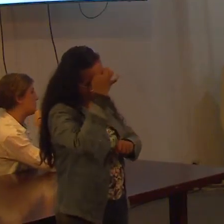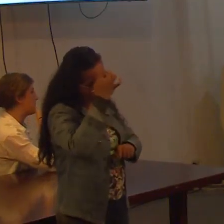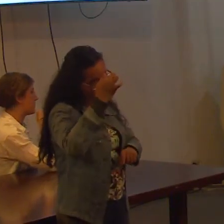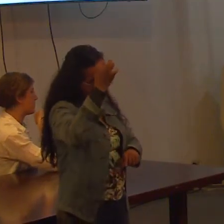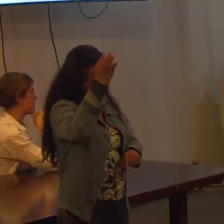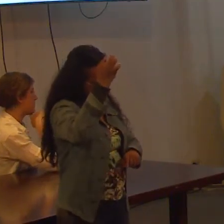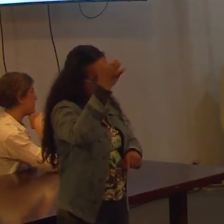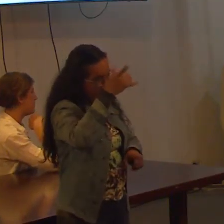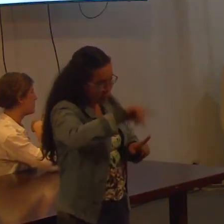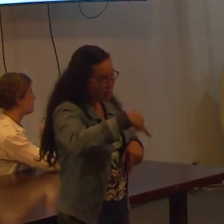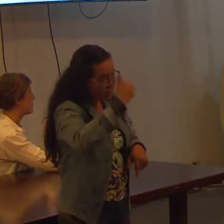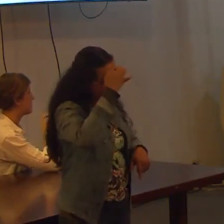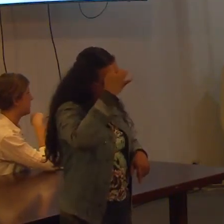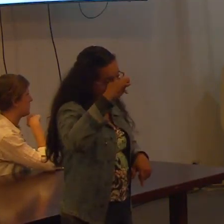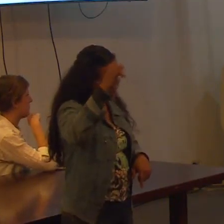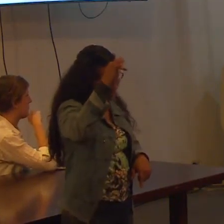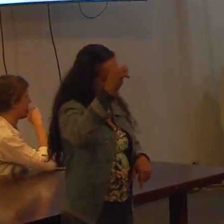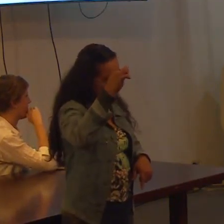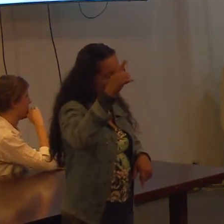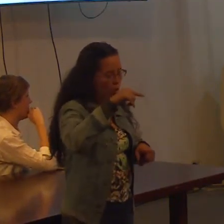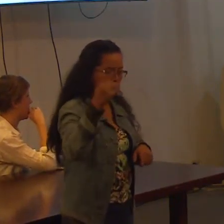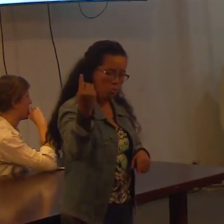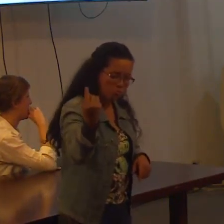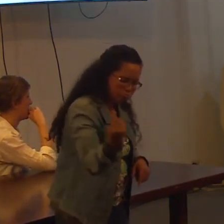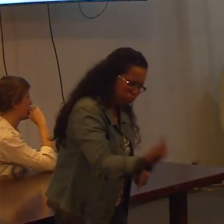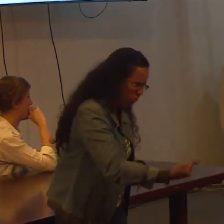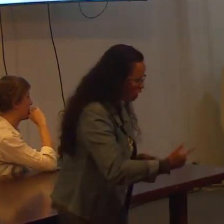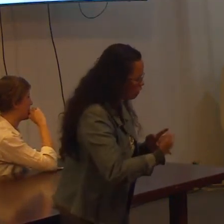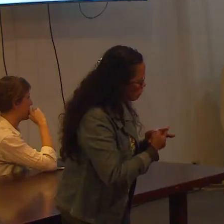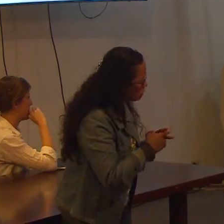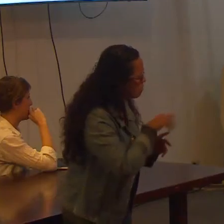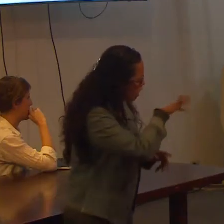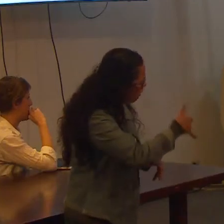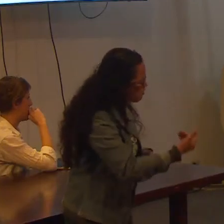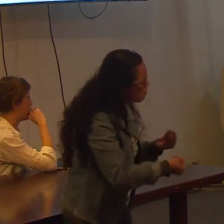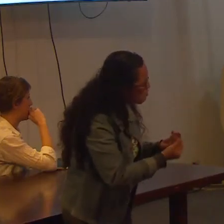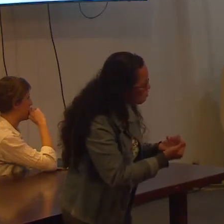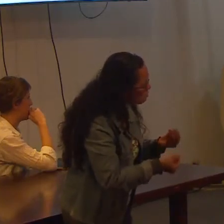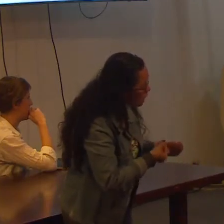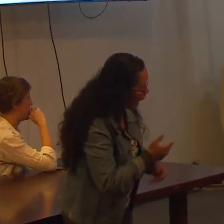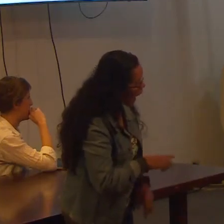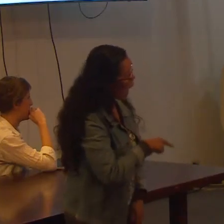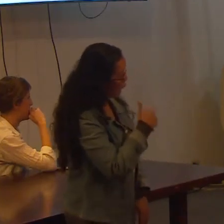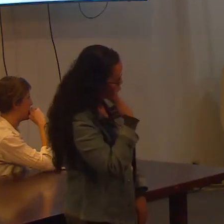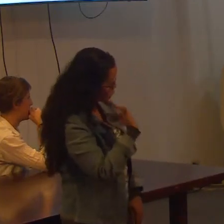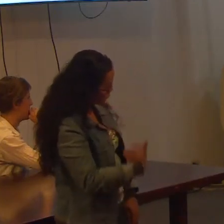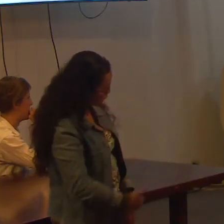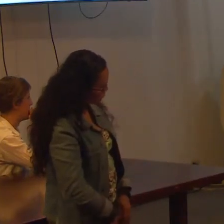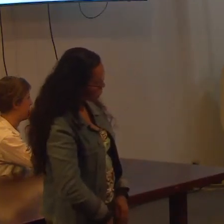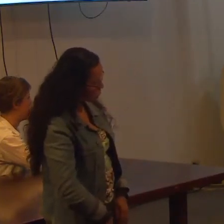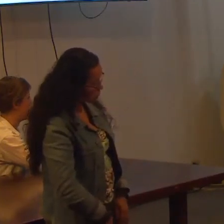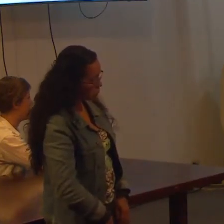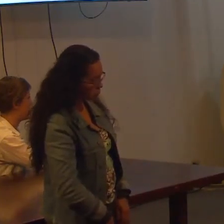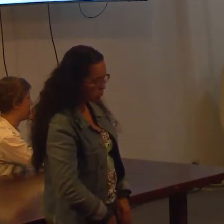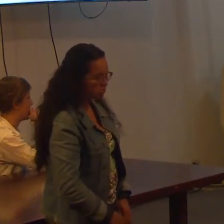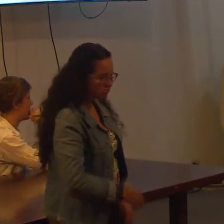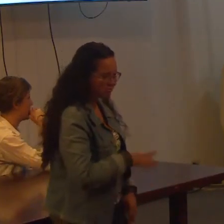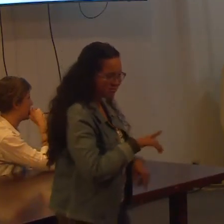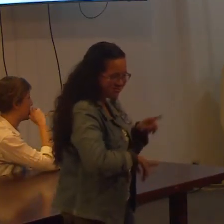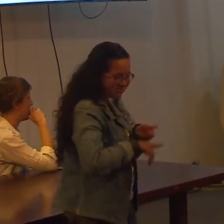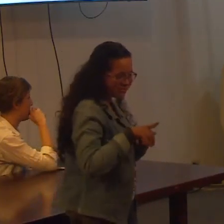los profesionales también iban, bajaban al taller y decían como, oiga, ¿y hoy qué están haciendo? ¿Les está quedando chévere? Tal persona que